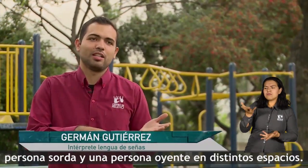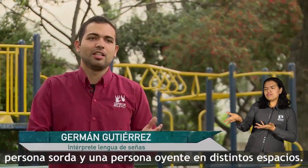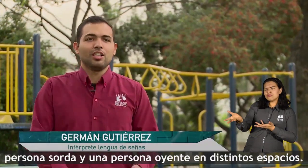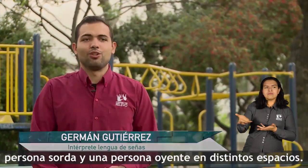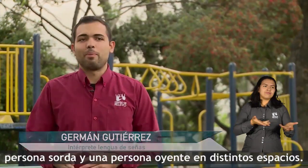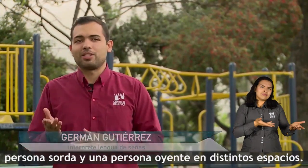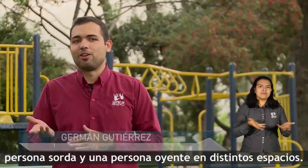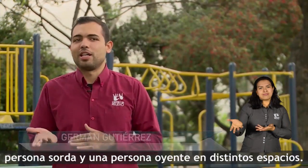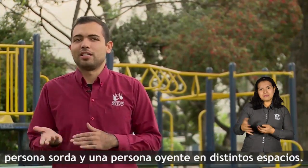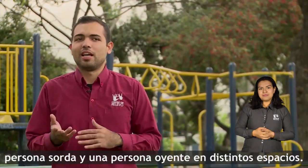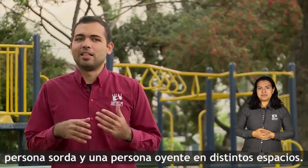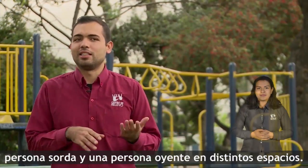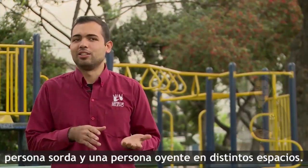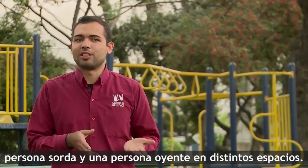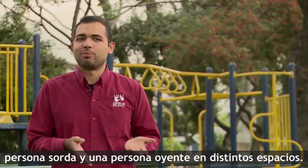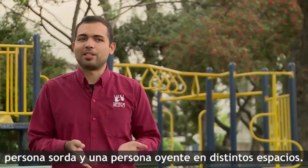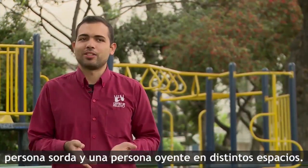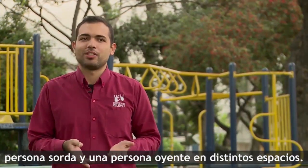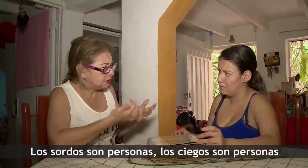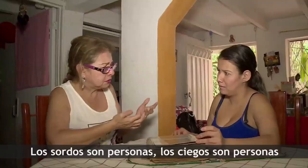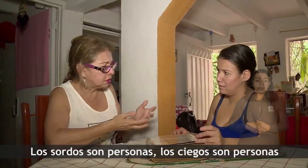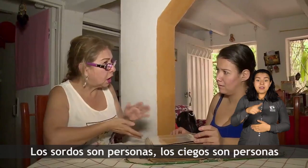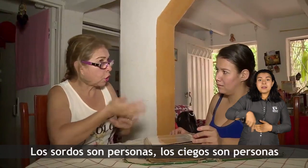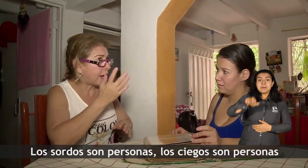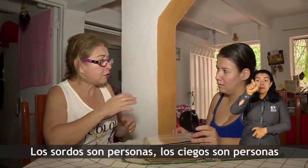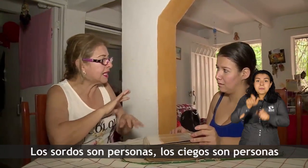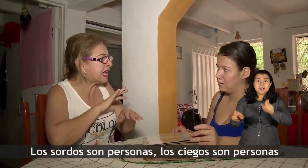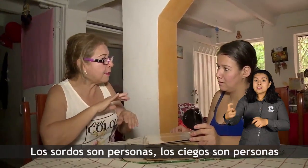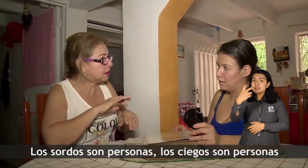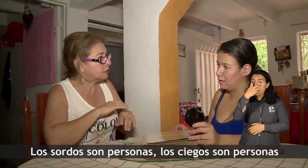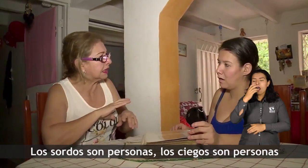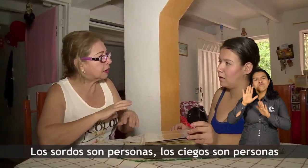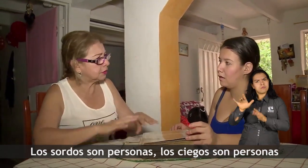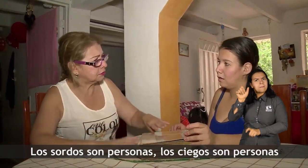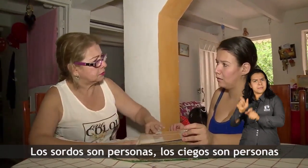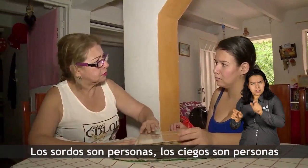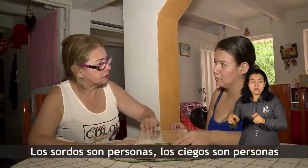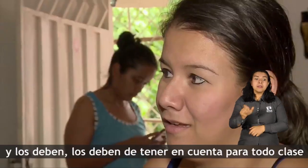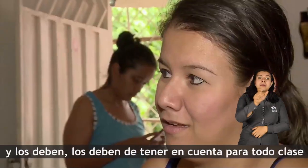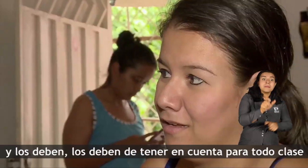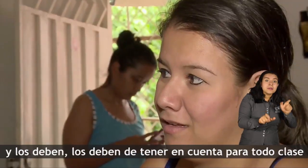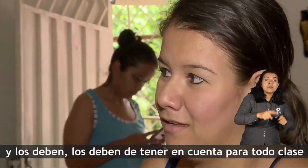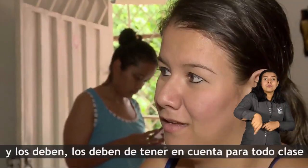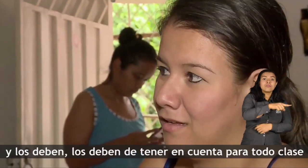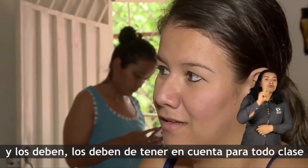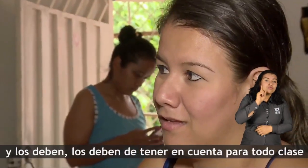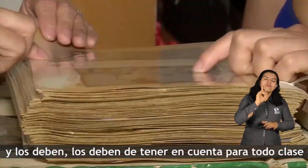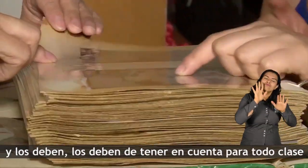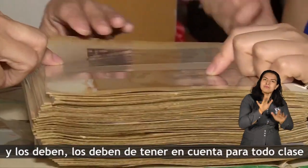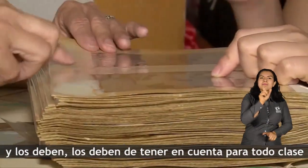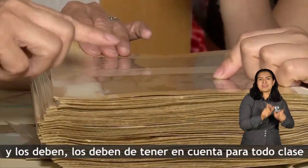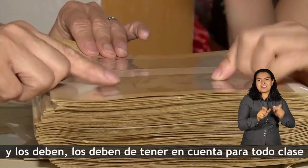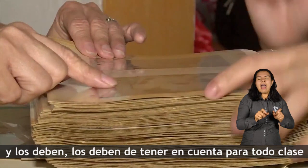sorda y una persona oyente en distintos espacios. Los sordos son personas, los ciegos son personas y los deben,